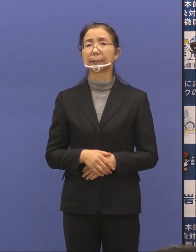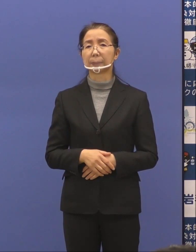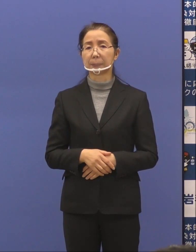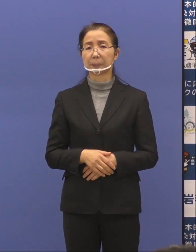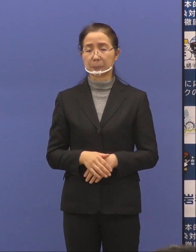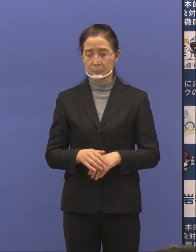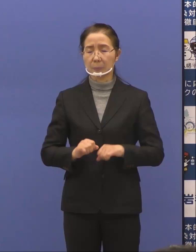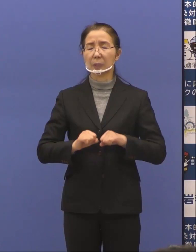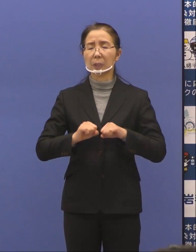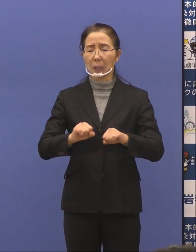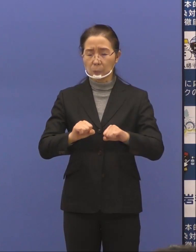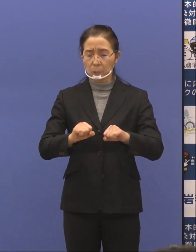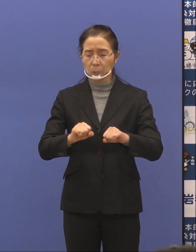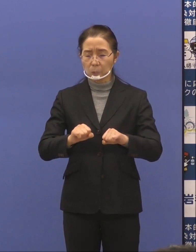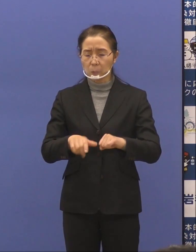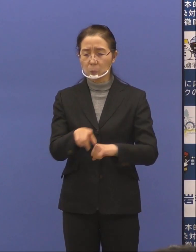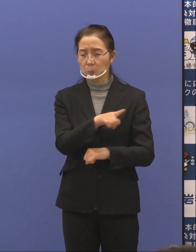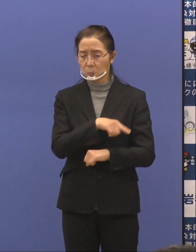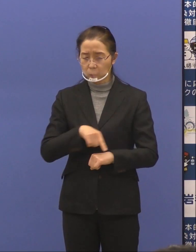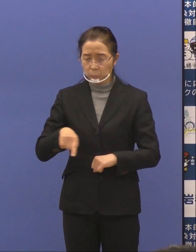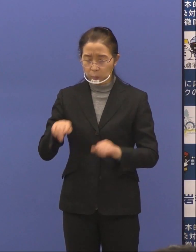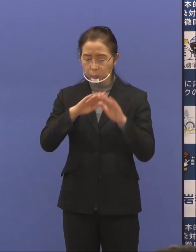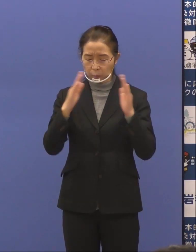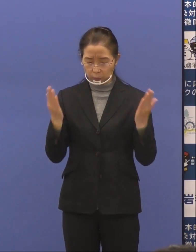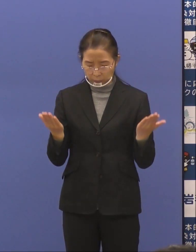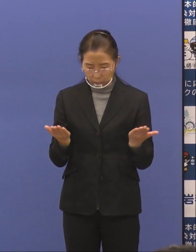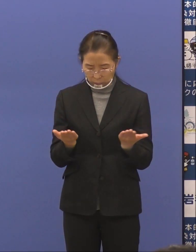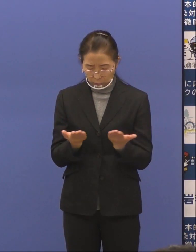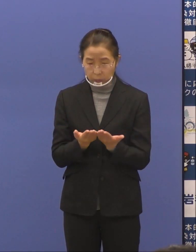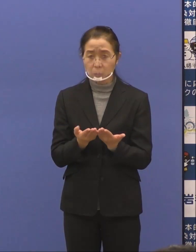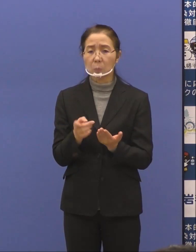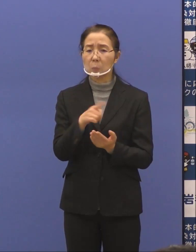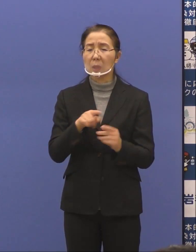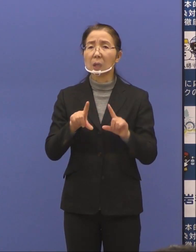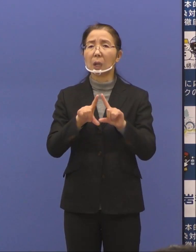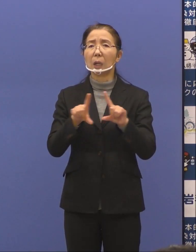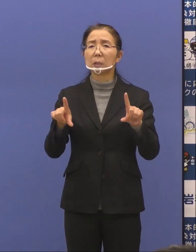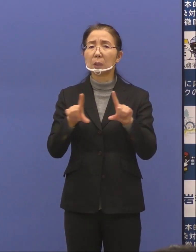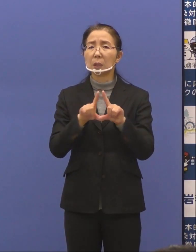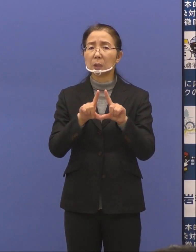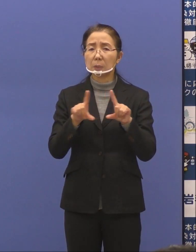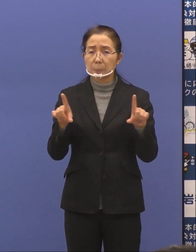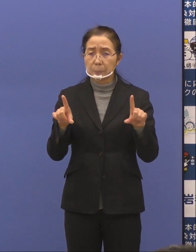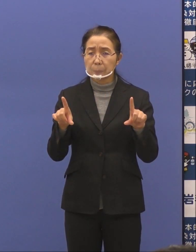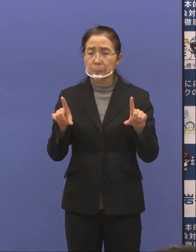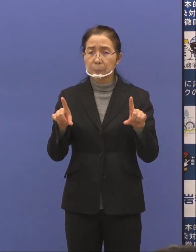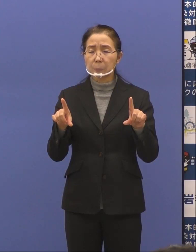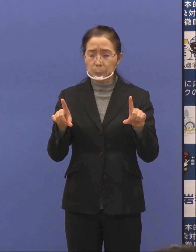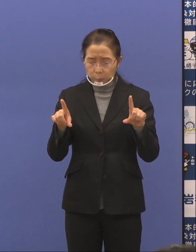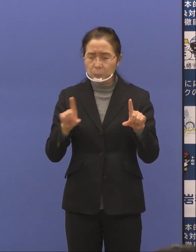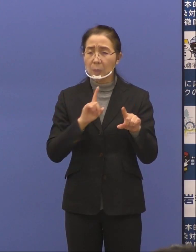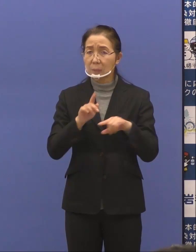やっていくという、まあ、当たり前といえば当たり前なんですけど、